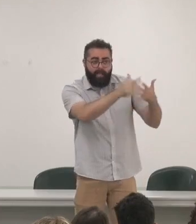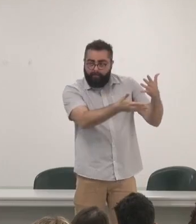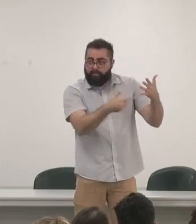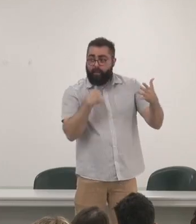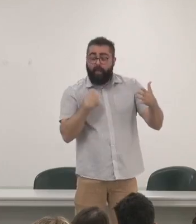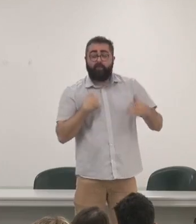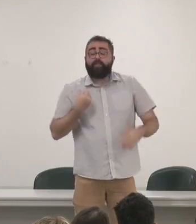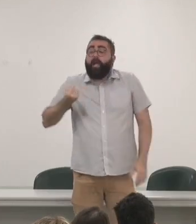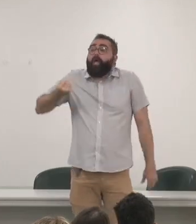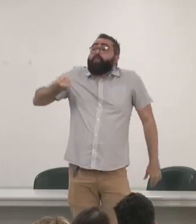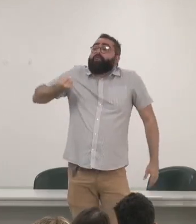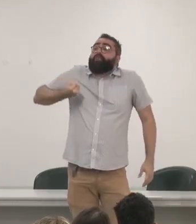que veem um sinal,